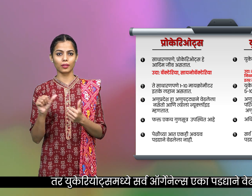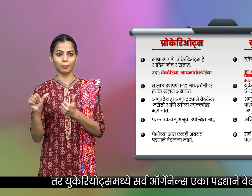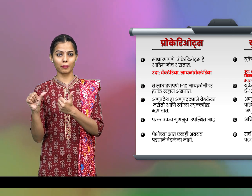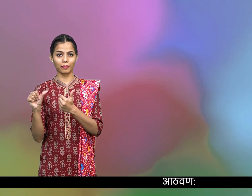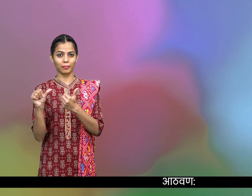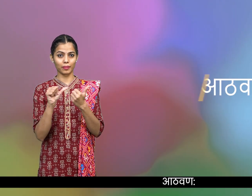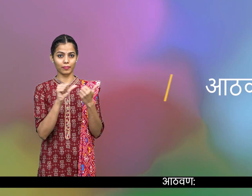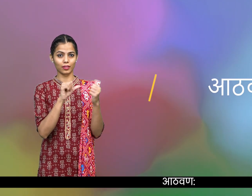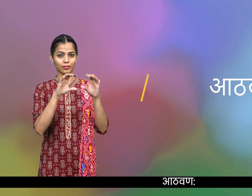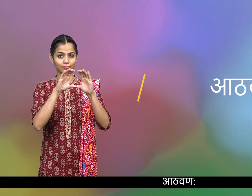आठवण.